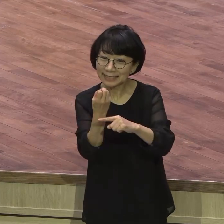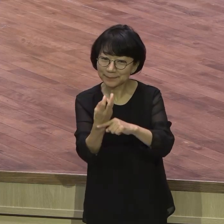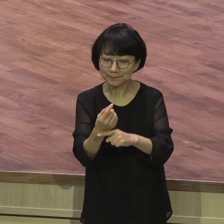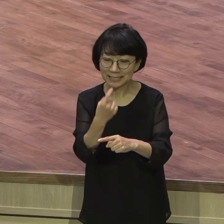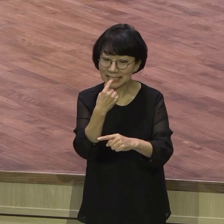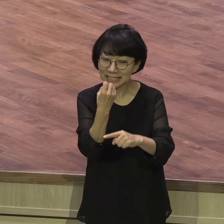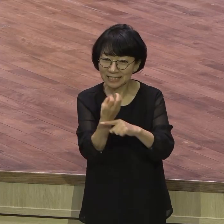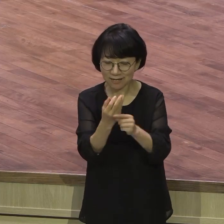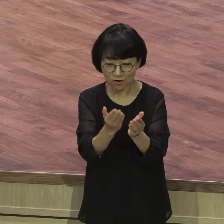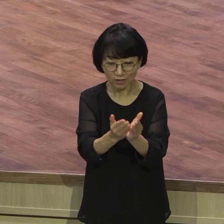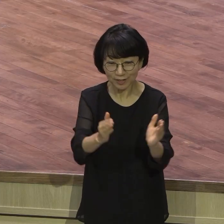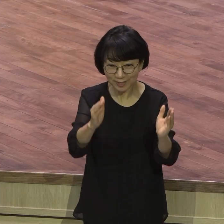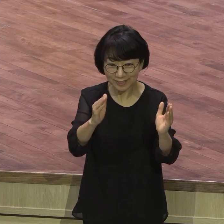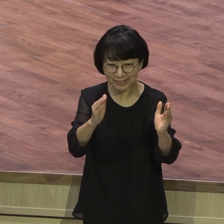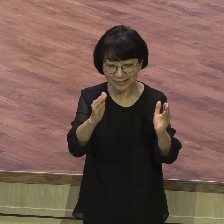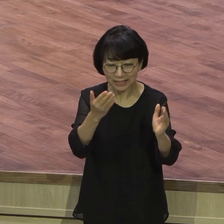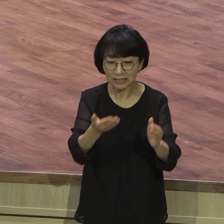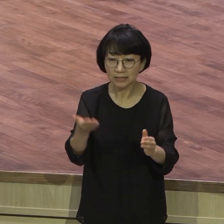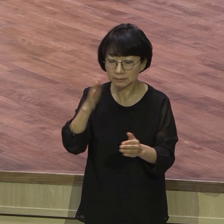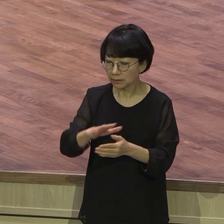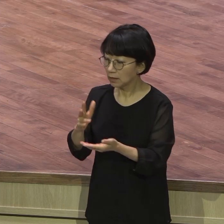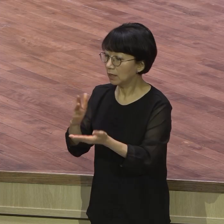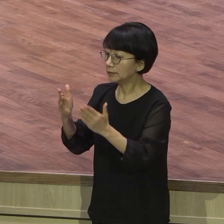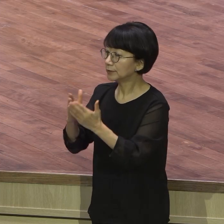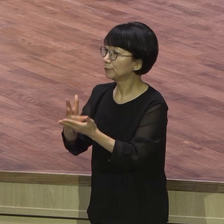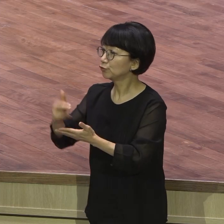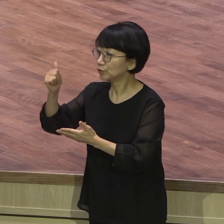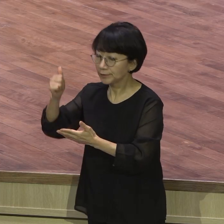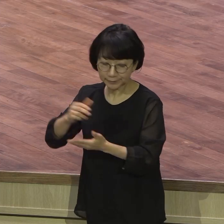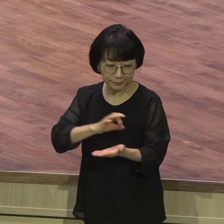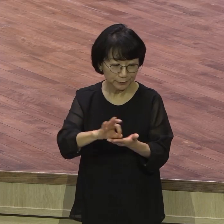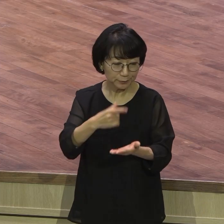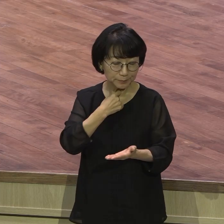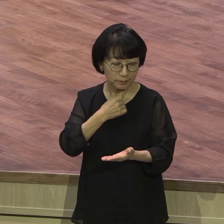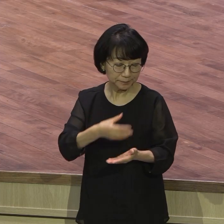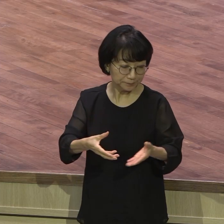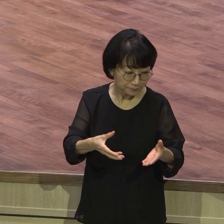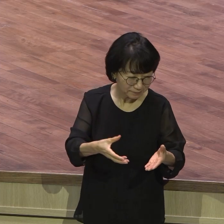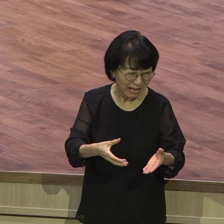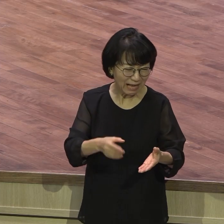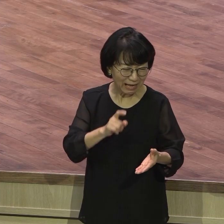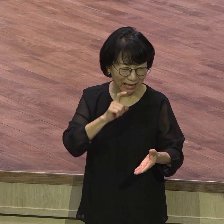주인이 설 수 있도록 깨끗하지 않으면 설 수 있지 못해요